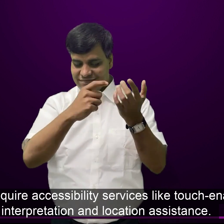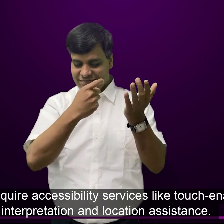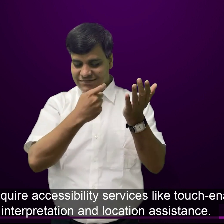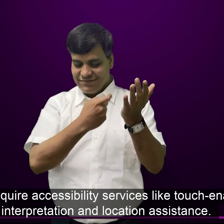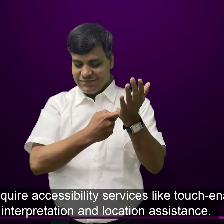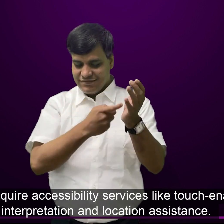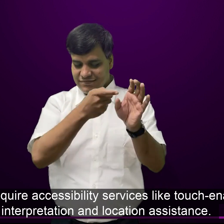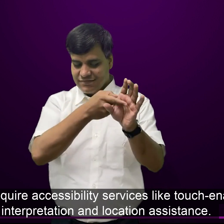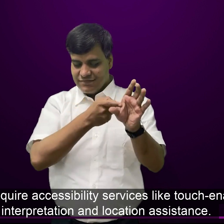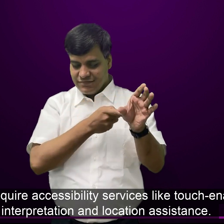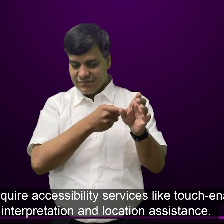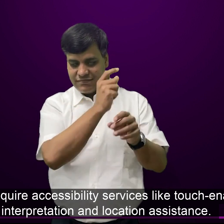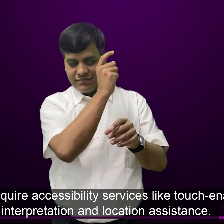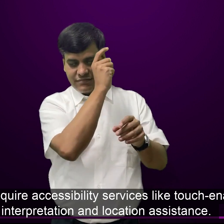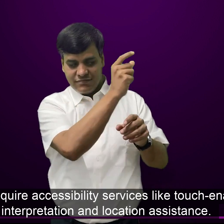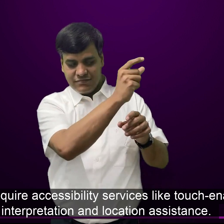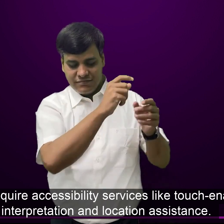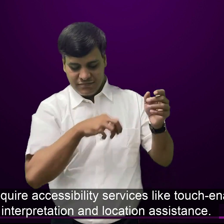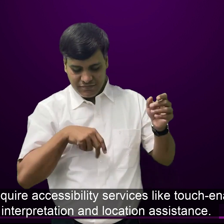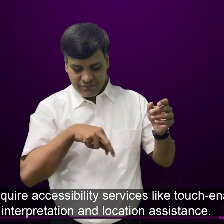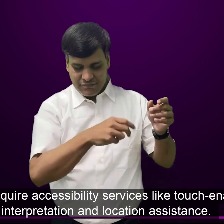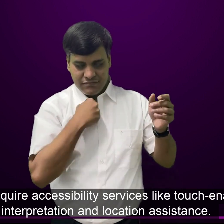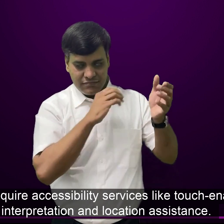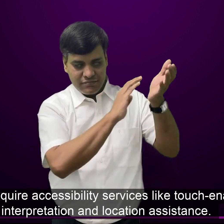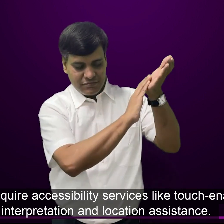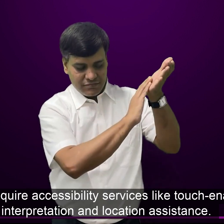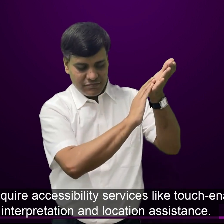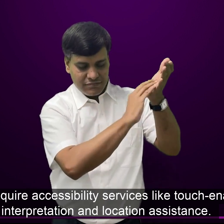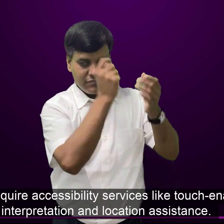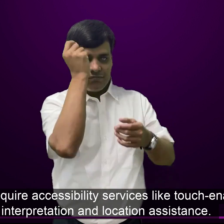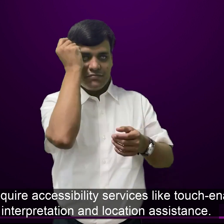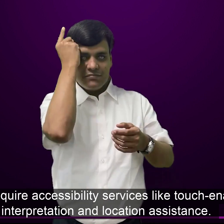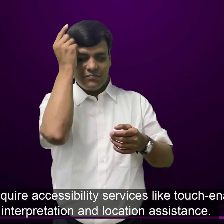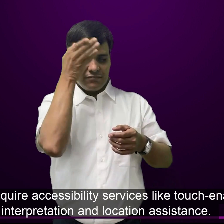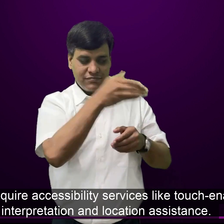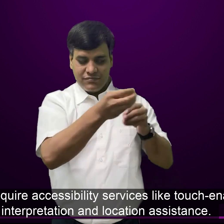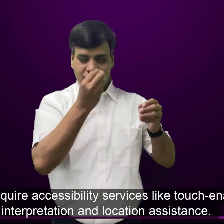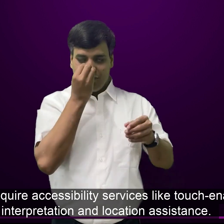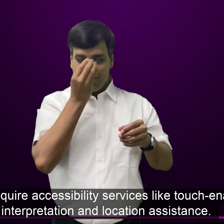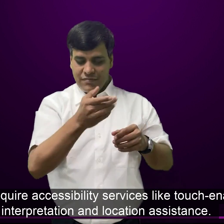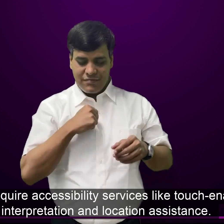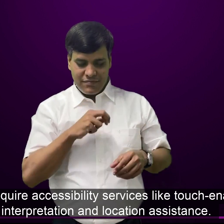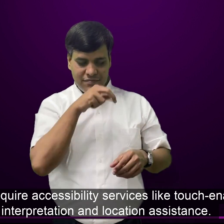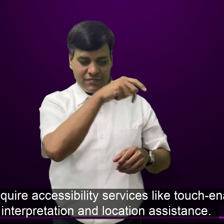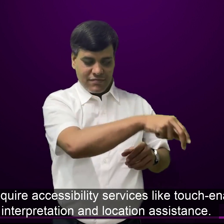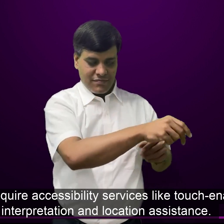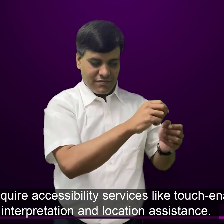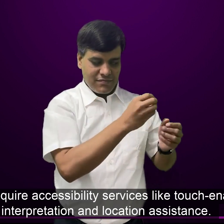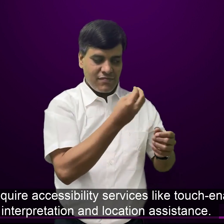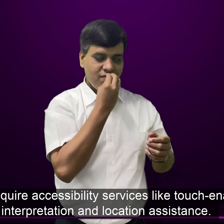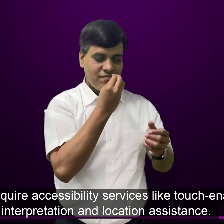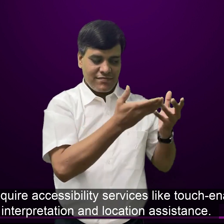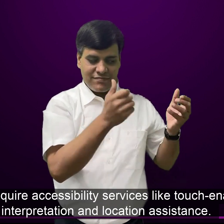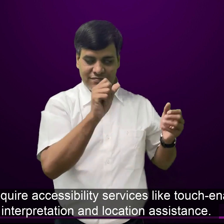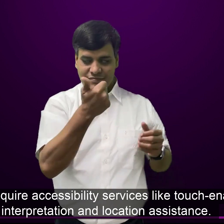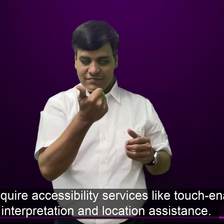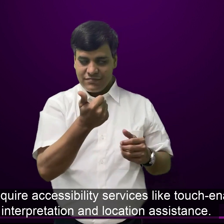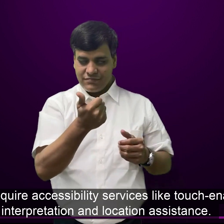उसके बारे में ब्रेल में लिखा हो, या कोई बेकरी है अगर उसमें दुकान में घुसने से पहले